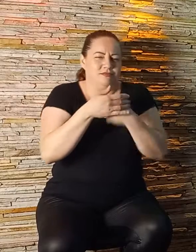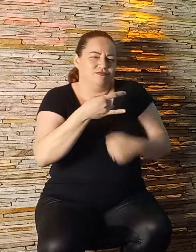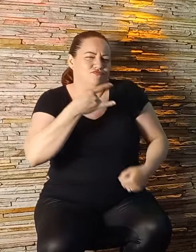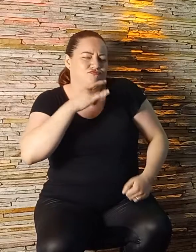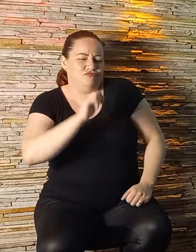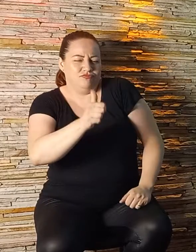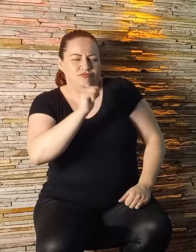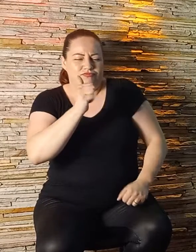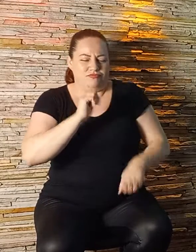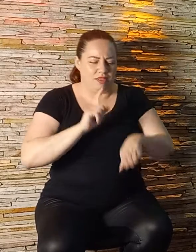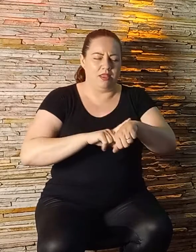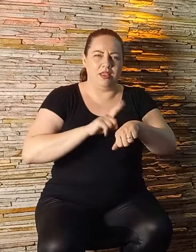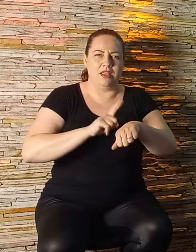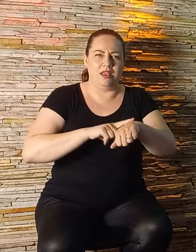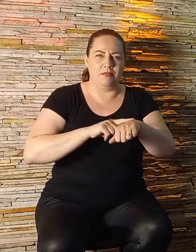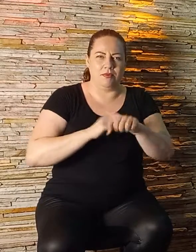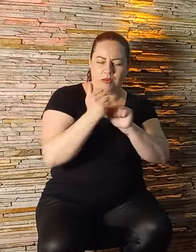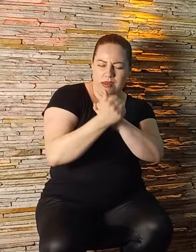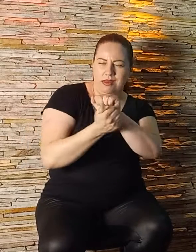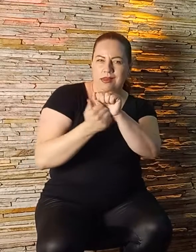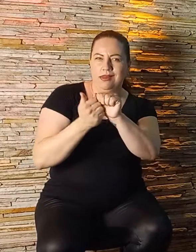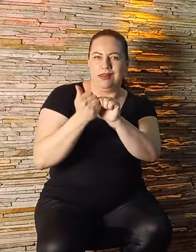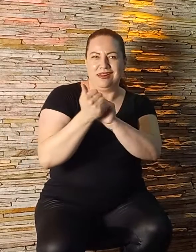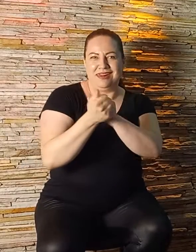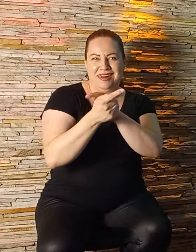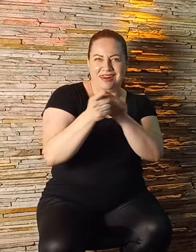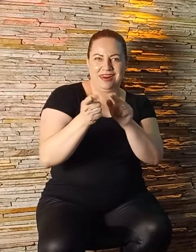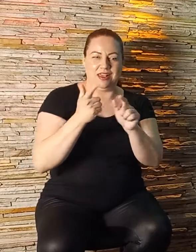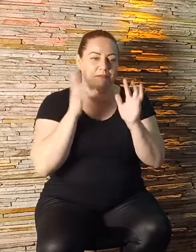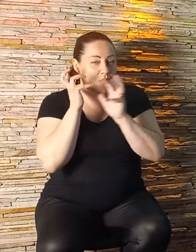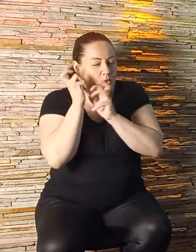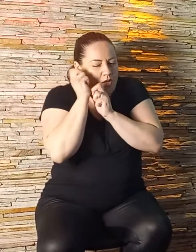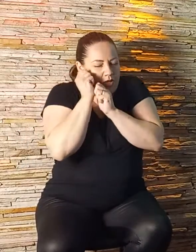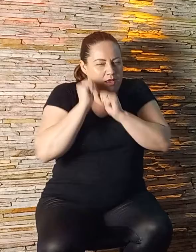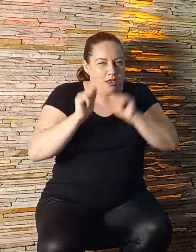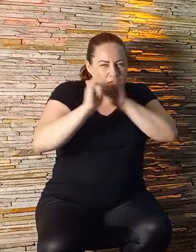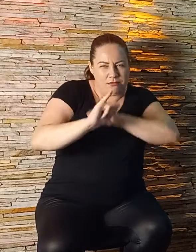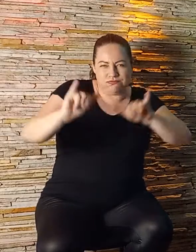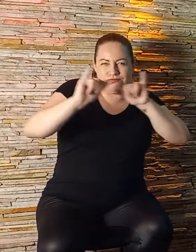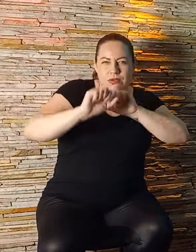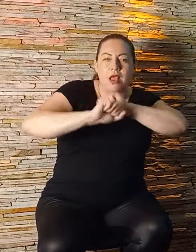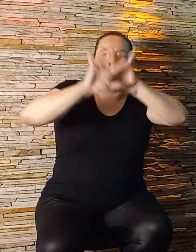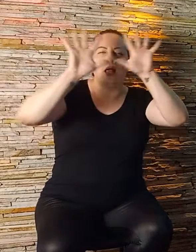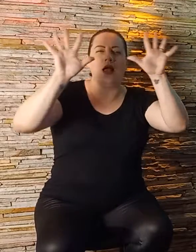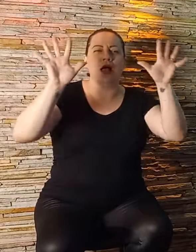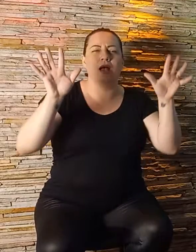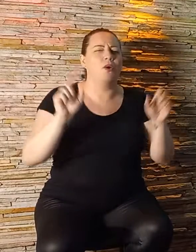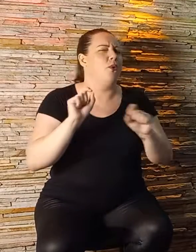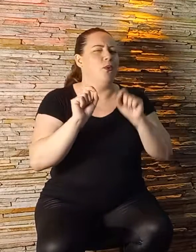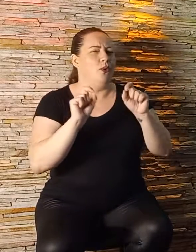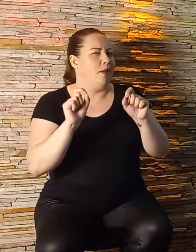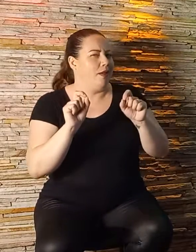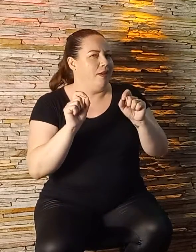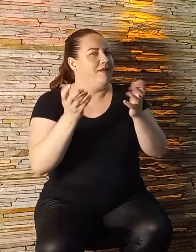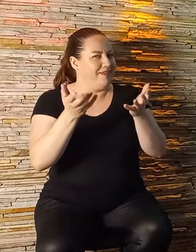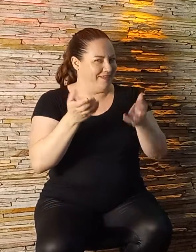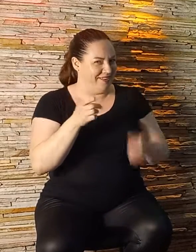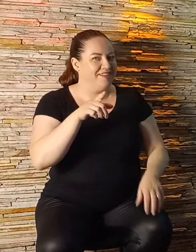esquecer que ainda falta o tempo para botar minha boca hein vocês se o meu quarto dessa fala assim dizendo claro que devia